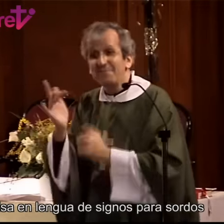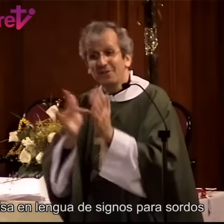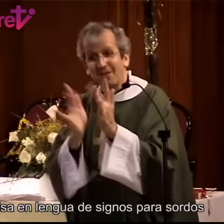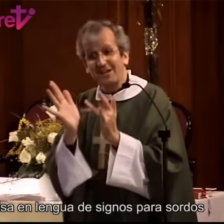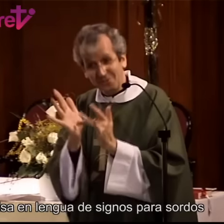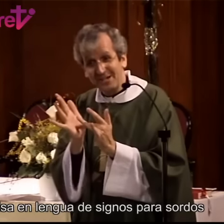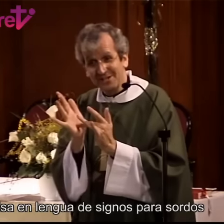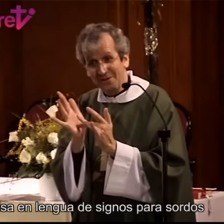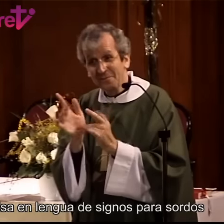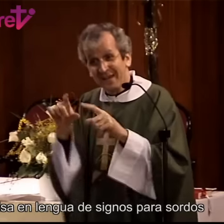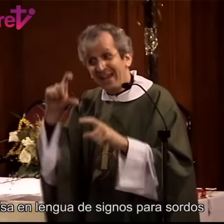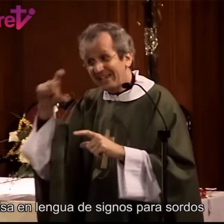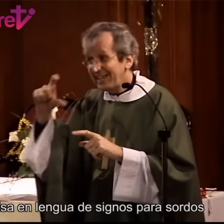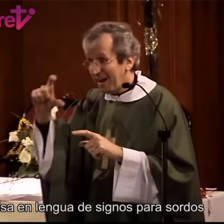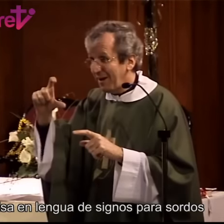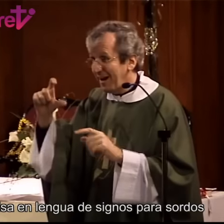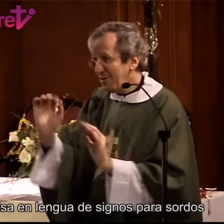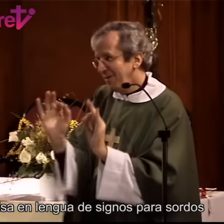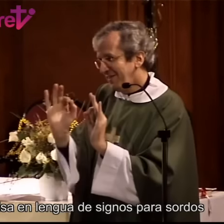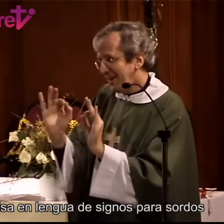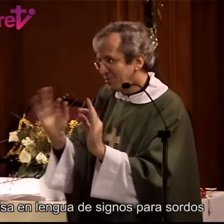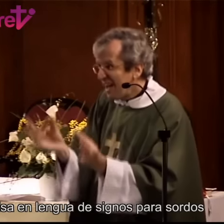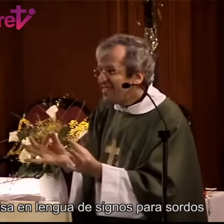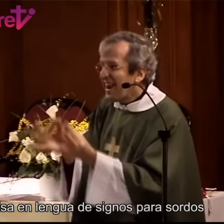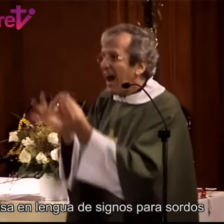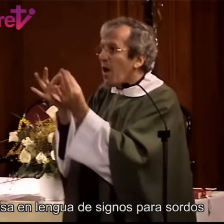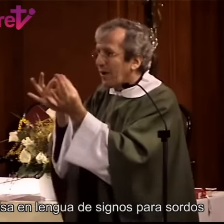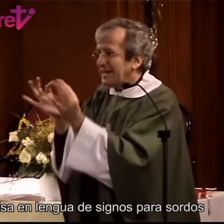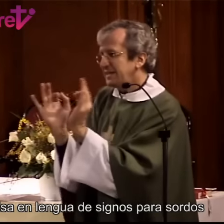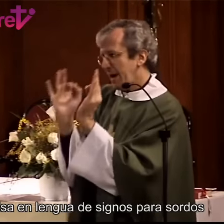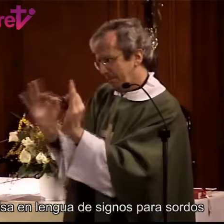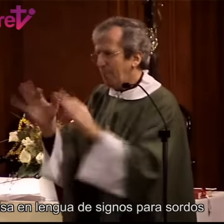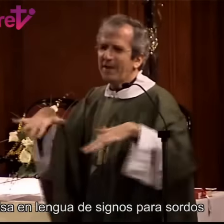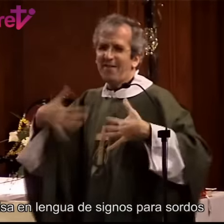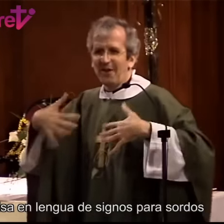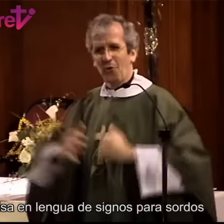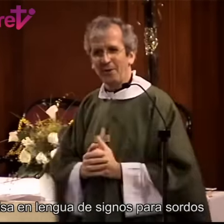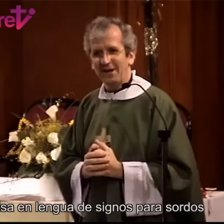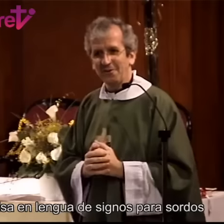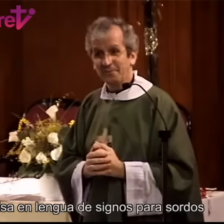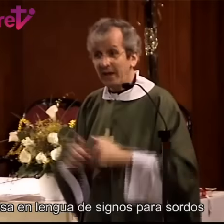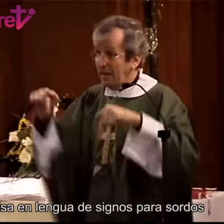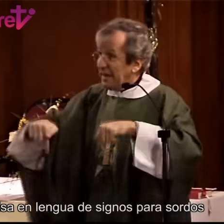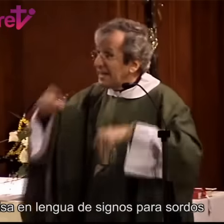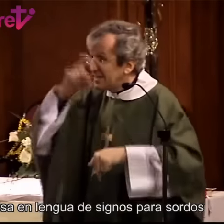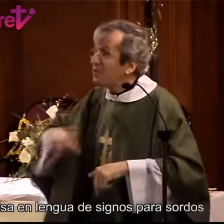de Jesucristo. Este es el Evangelio, diríamos, de la Eucaristía propia del jubileo. Y este año también